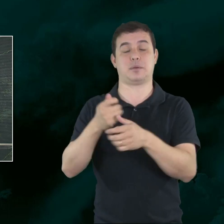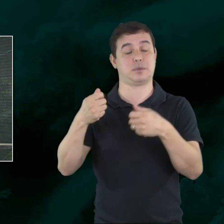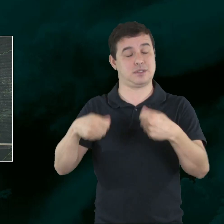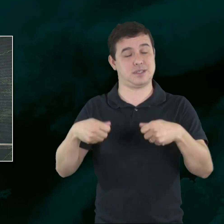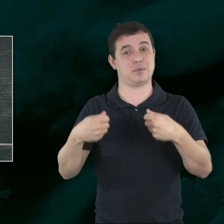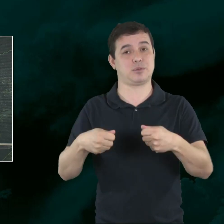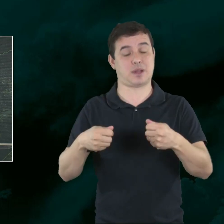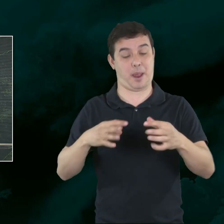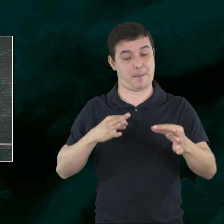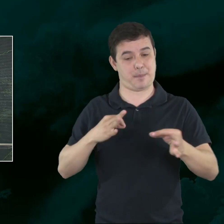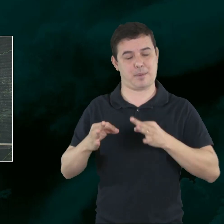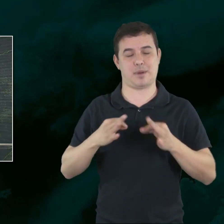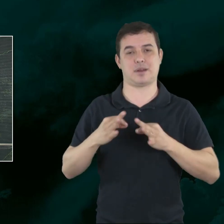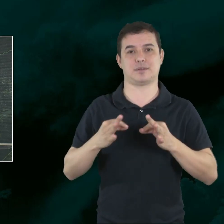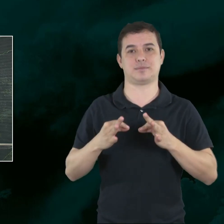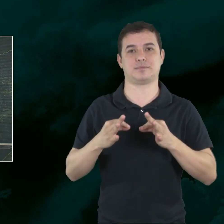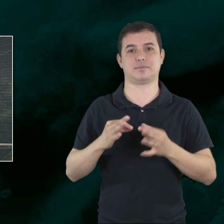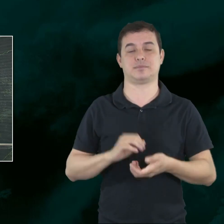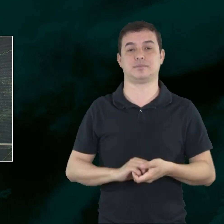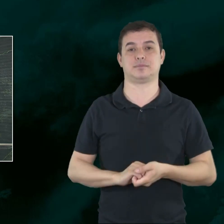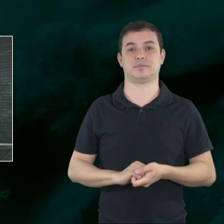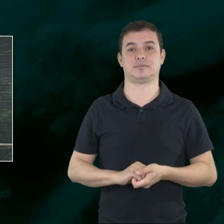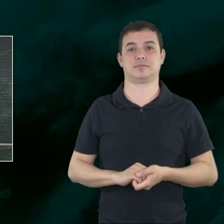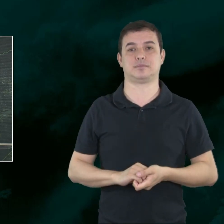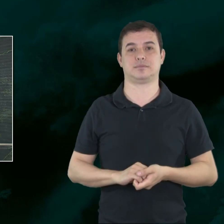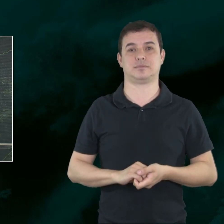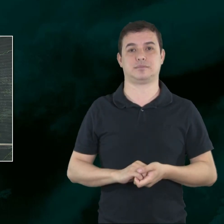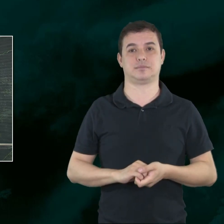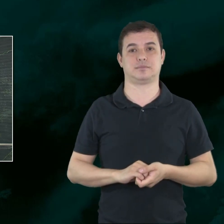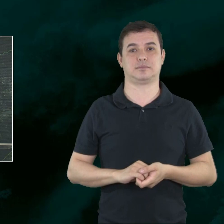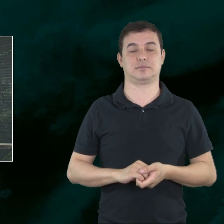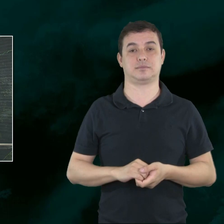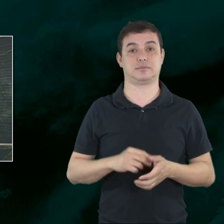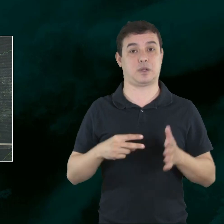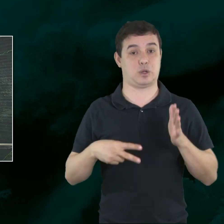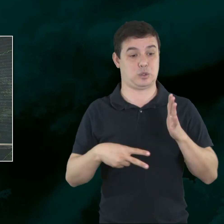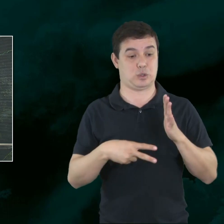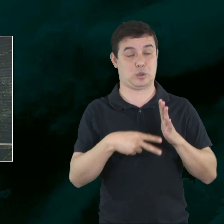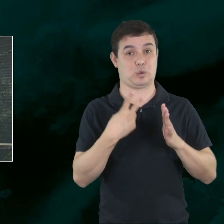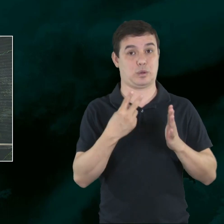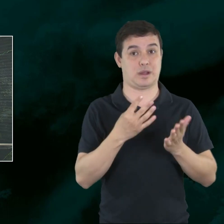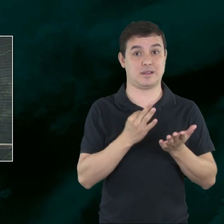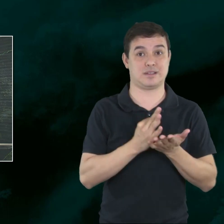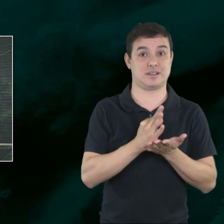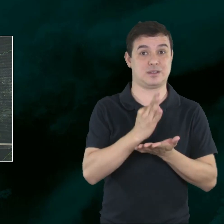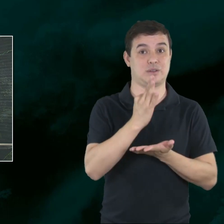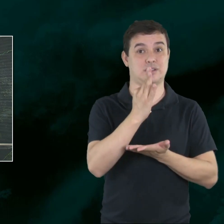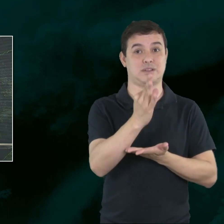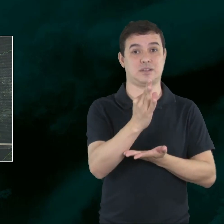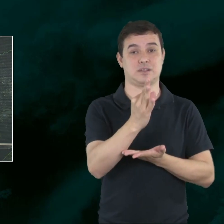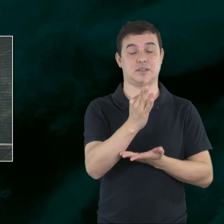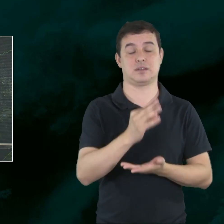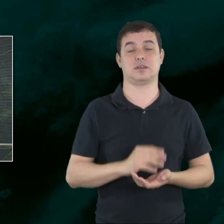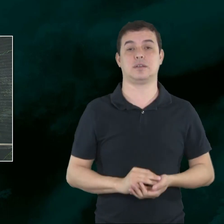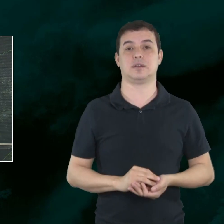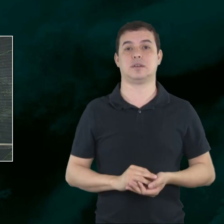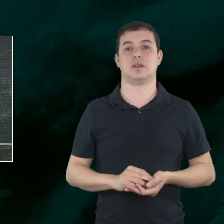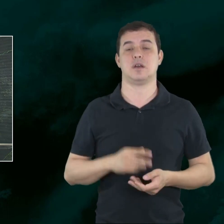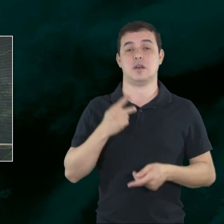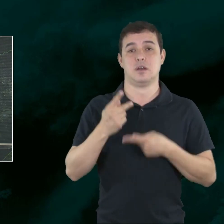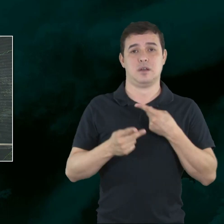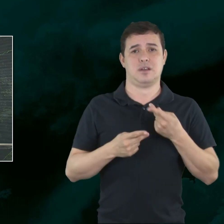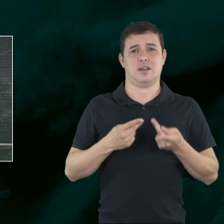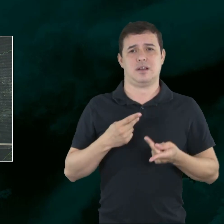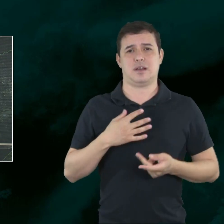tá? Então vamos voltar para a 2 Tessalonicenses. Meu tempo já está passando rapidamente, mas eu preciso passar um encargo